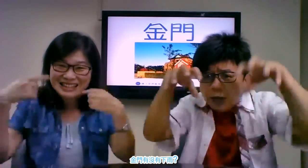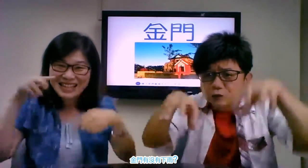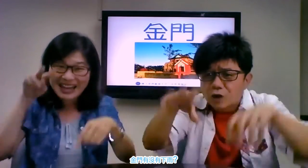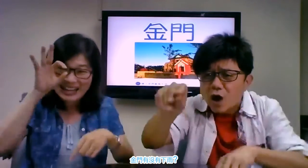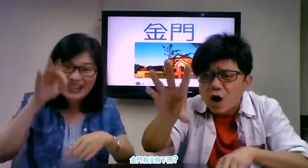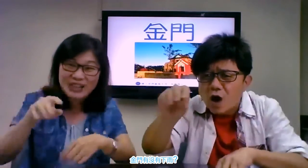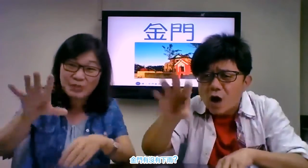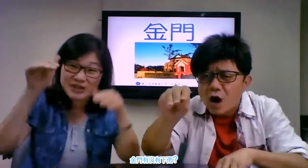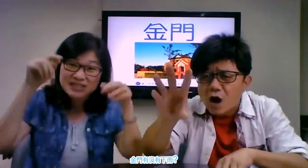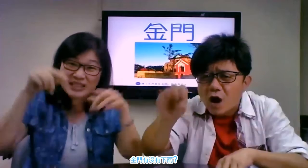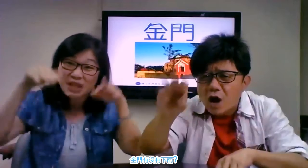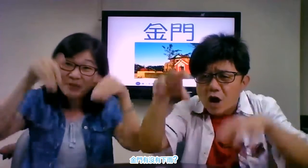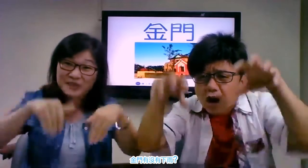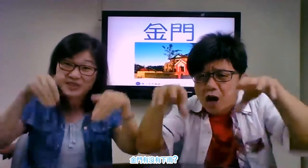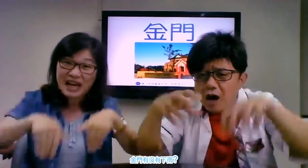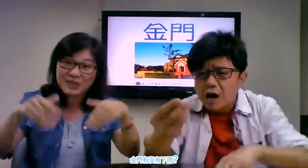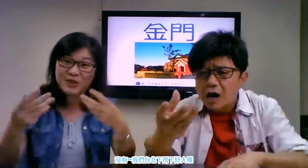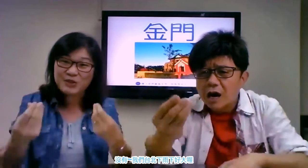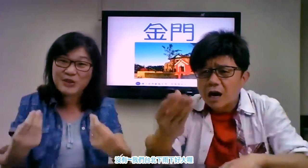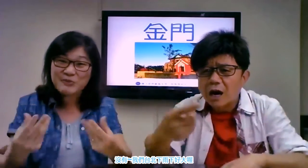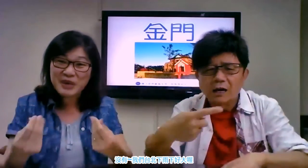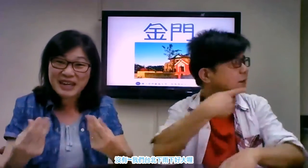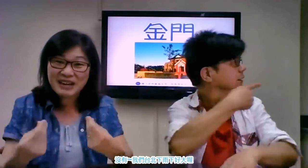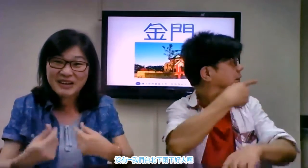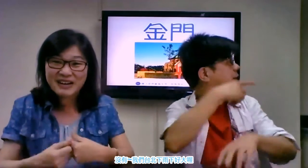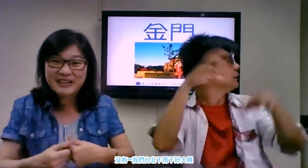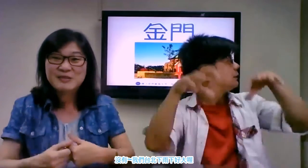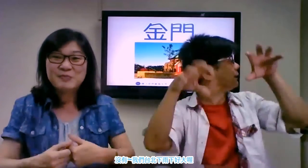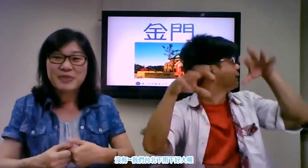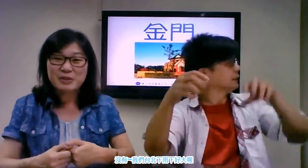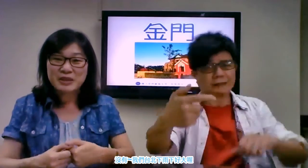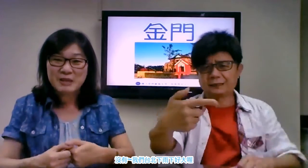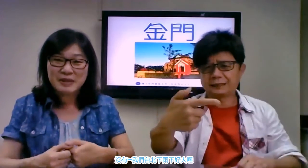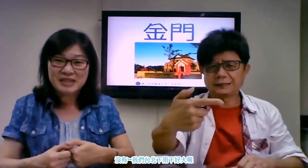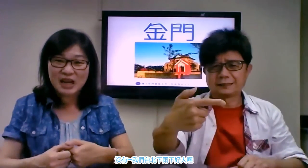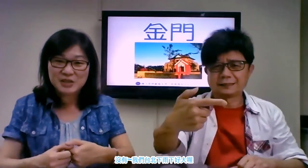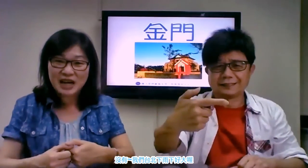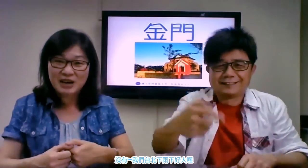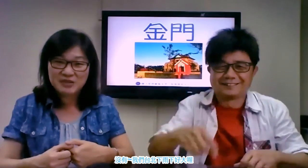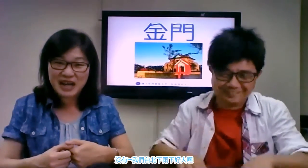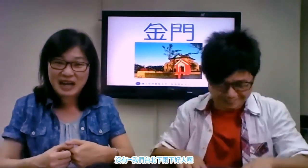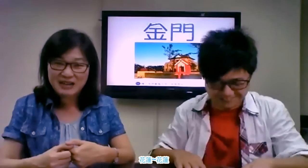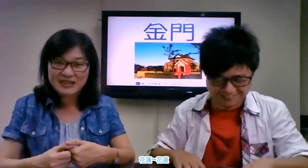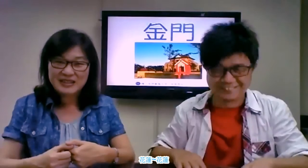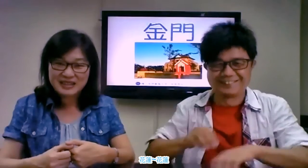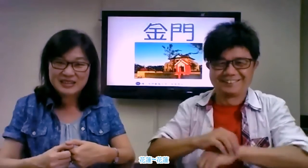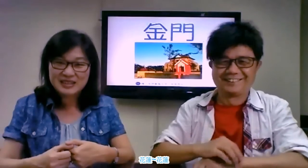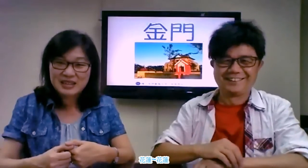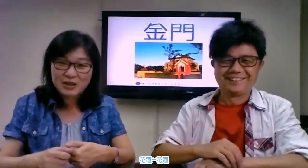常有没有金门有没有下雨？没有，我们台北下雨下好大哦，哇，那